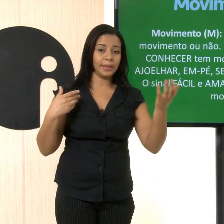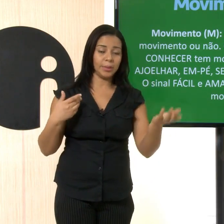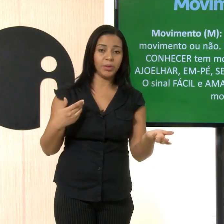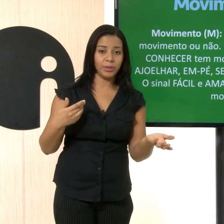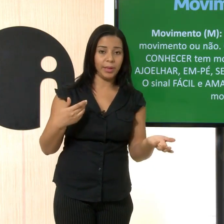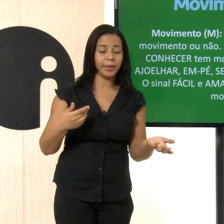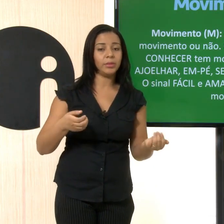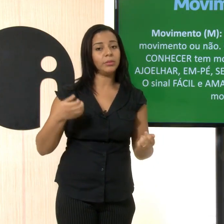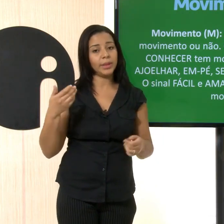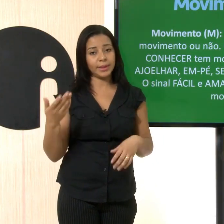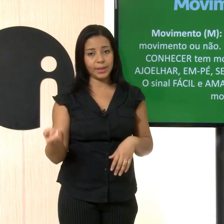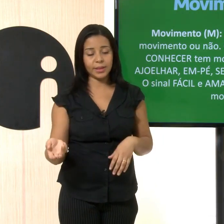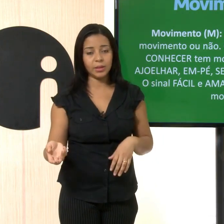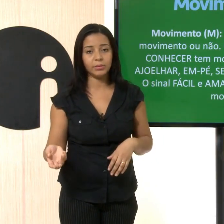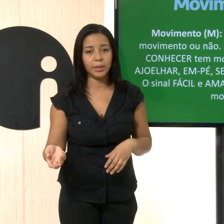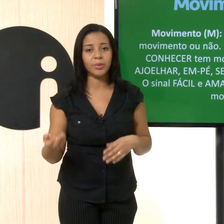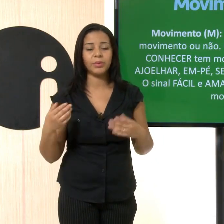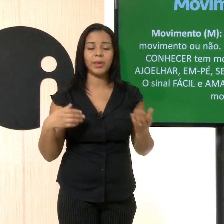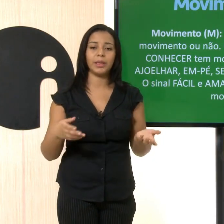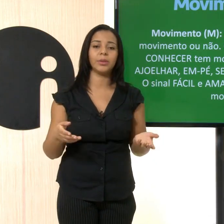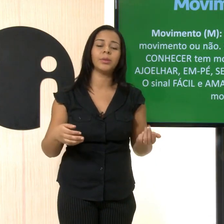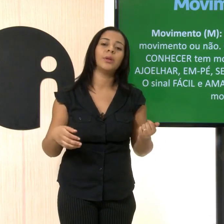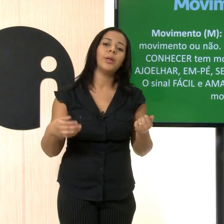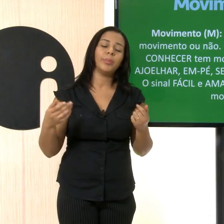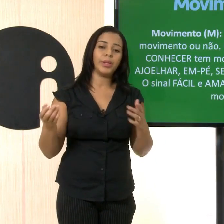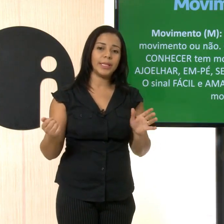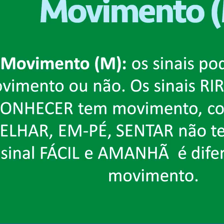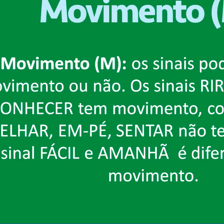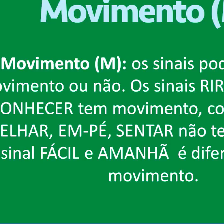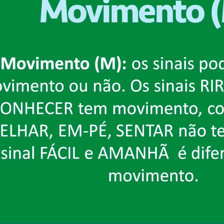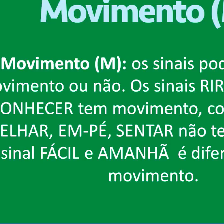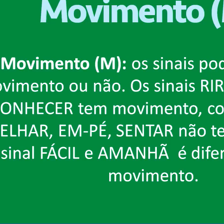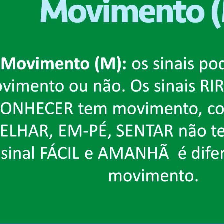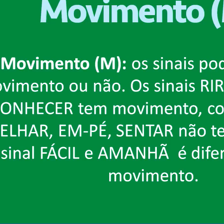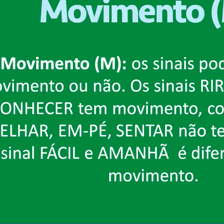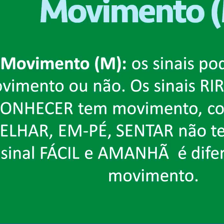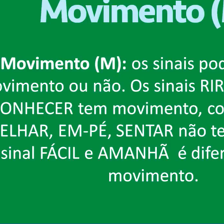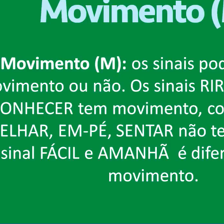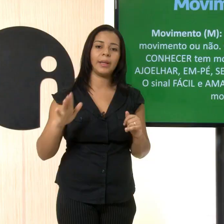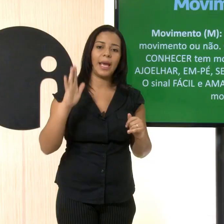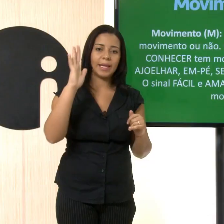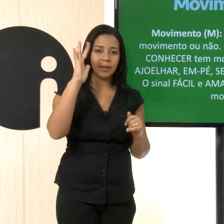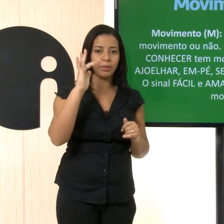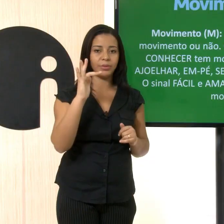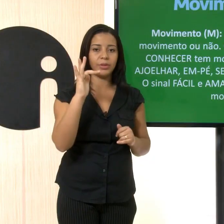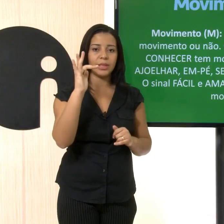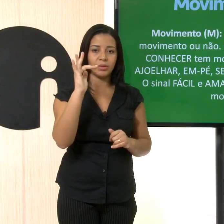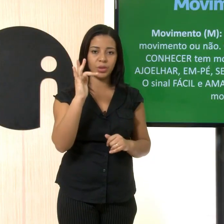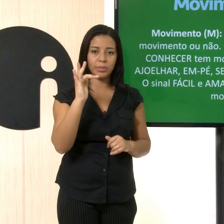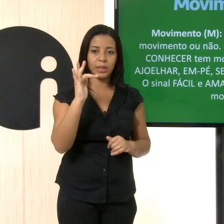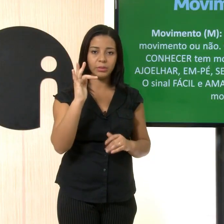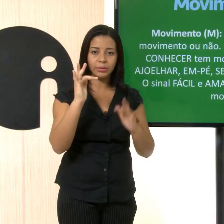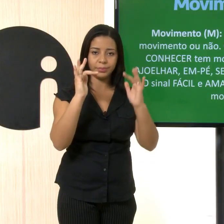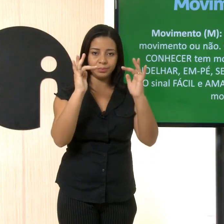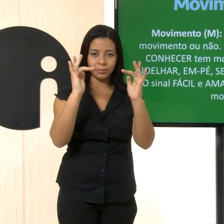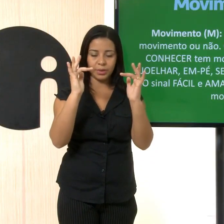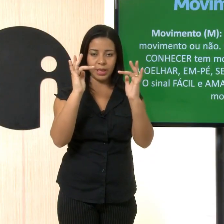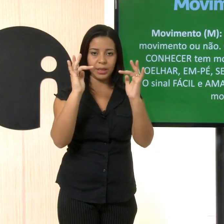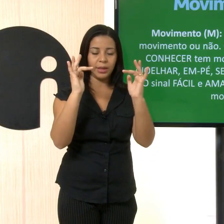tem movimento, tem sinais que não tem movimento. Por exemplo, o sinal namorar. Essa é a configuração de mão, ok?